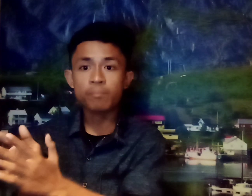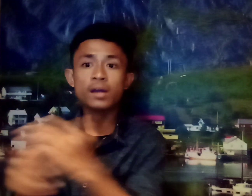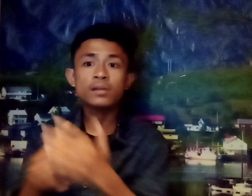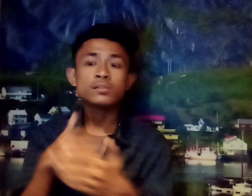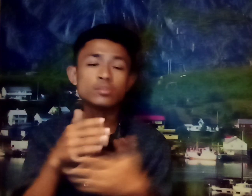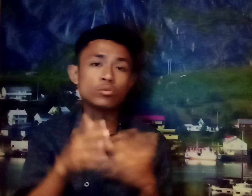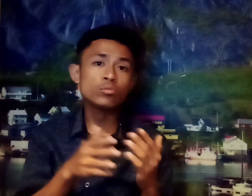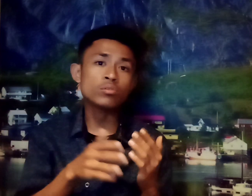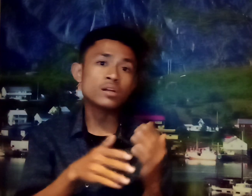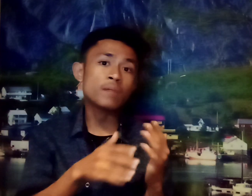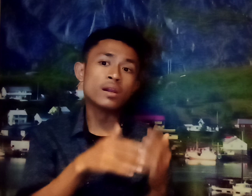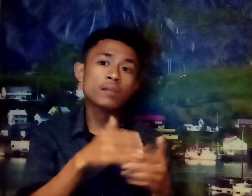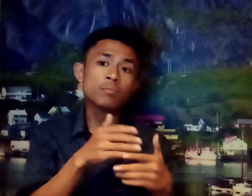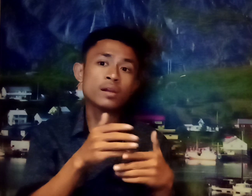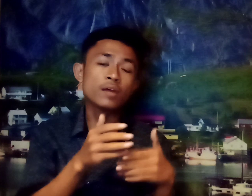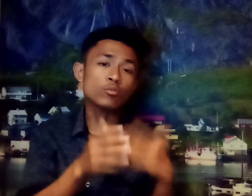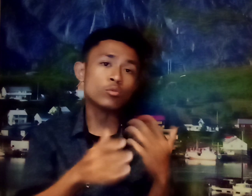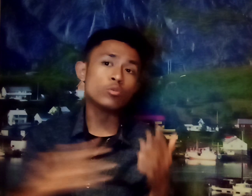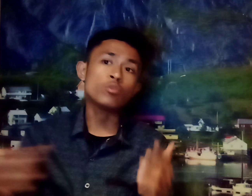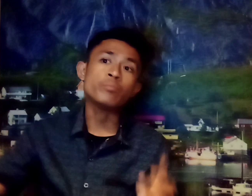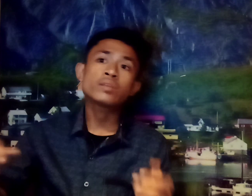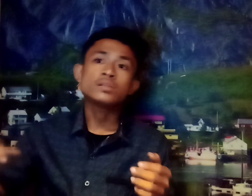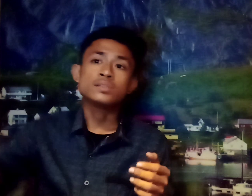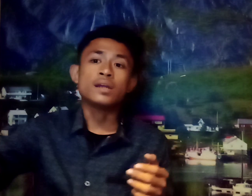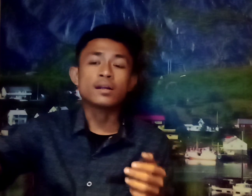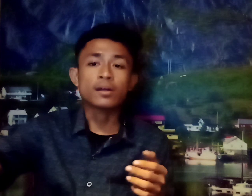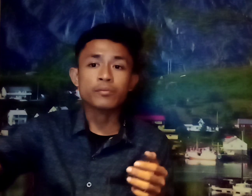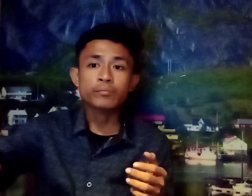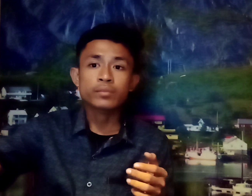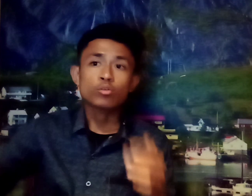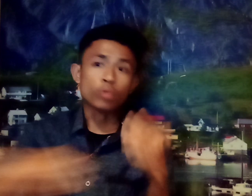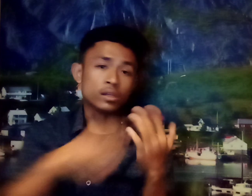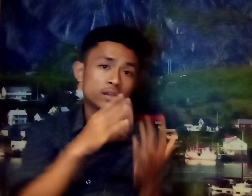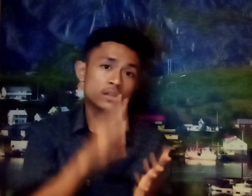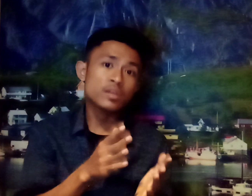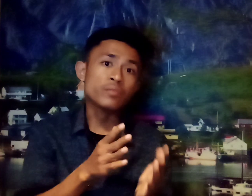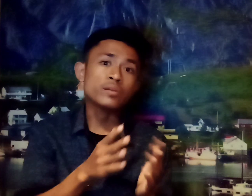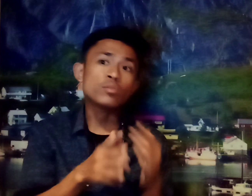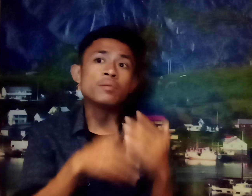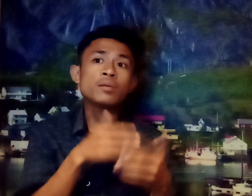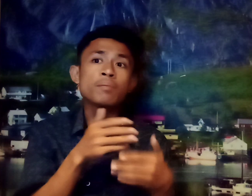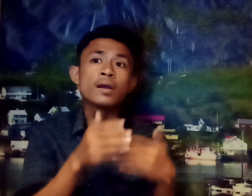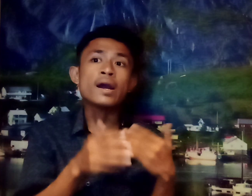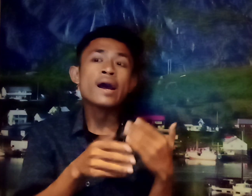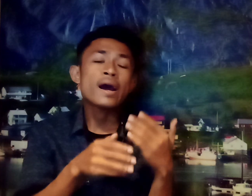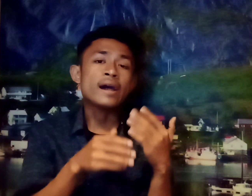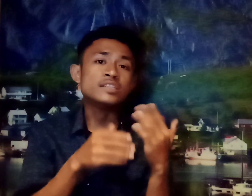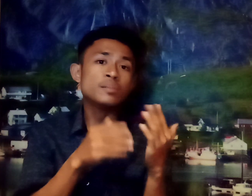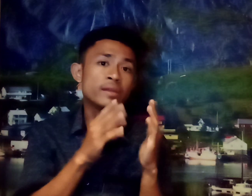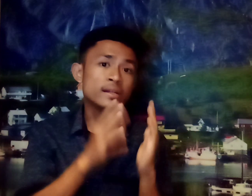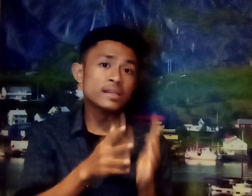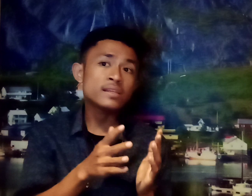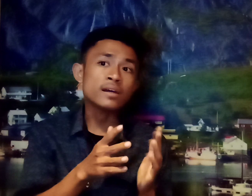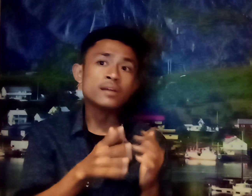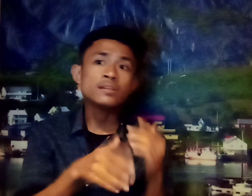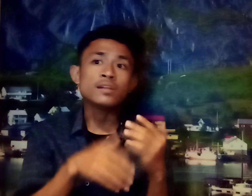dan terukur dan berlaku hukum. Sedangkan kualitatif itu lebih kepada hasil penelitiannya tidak